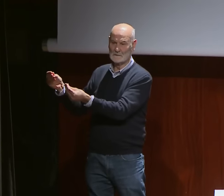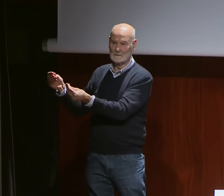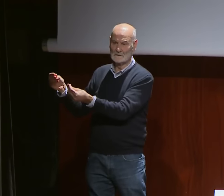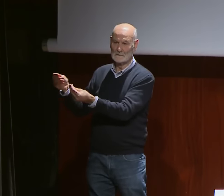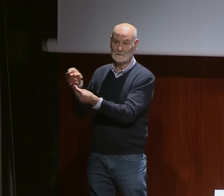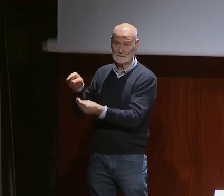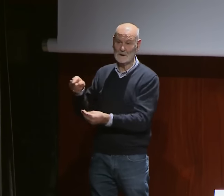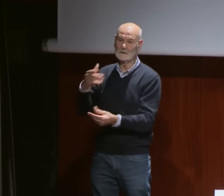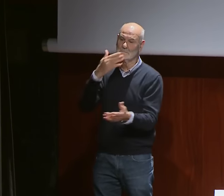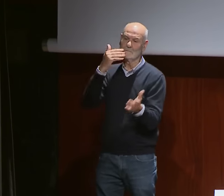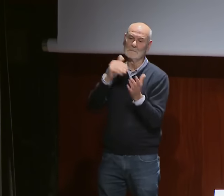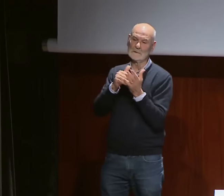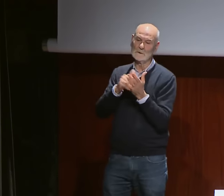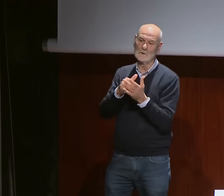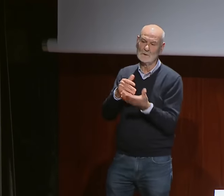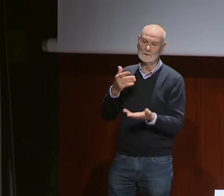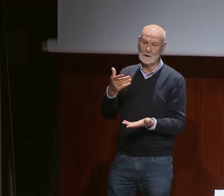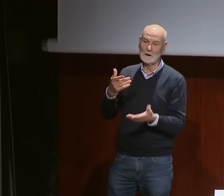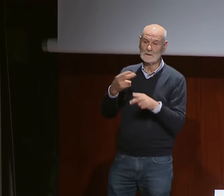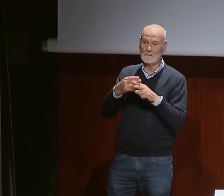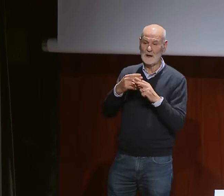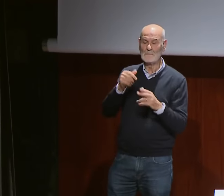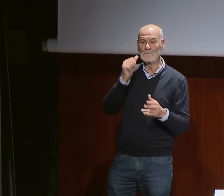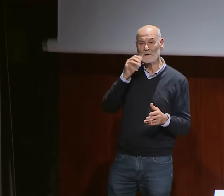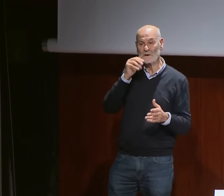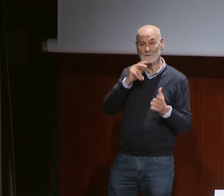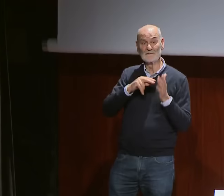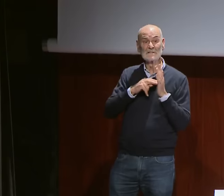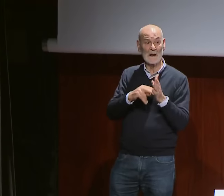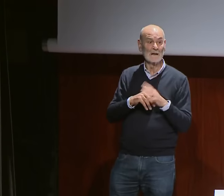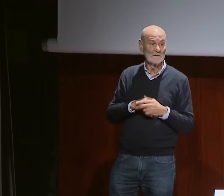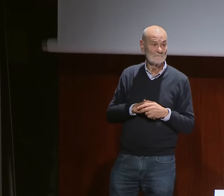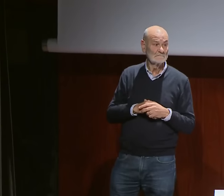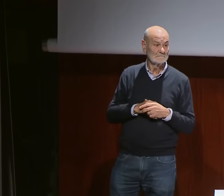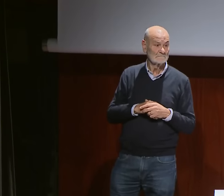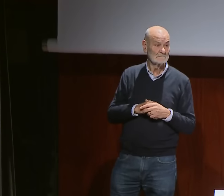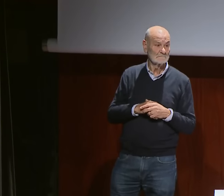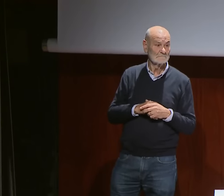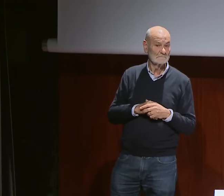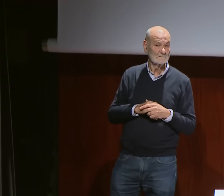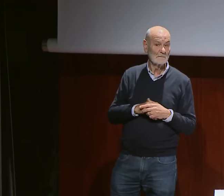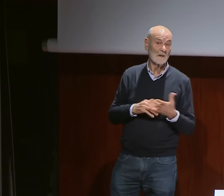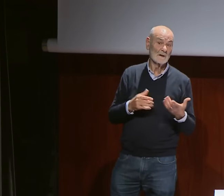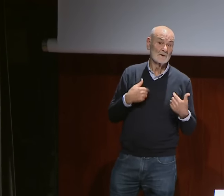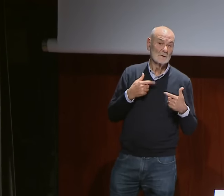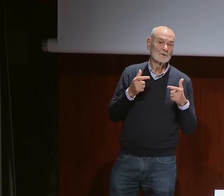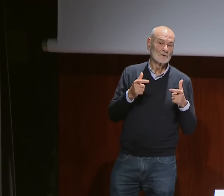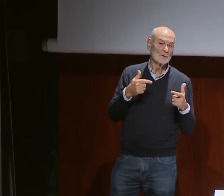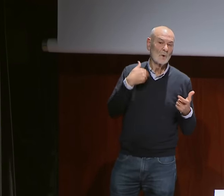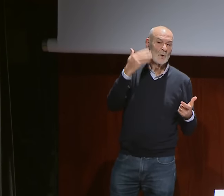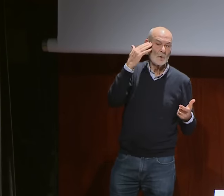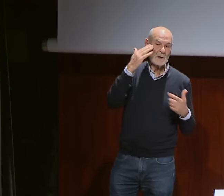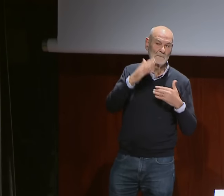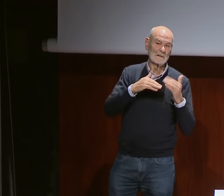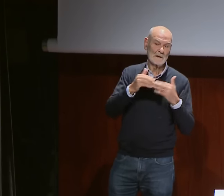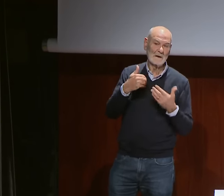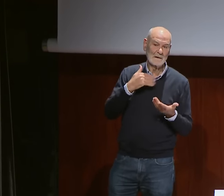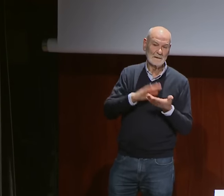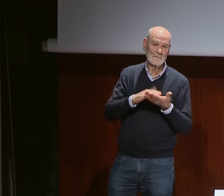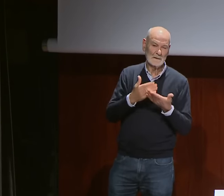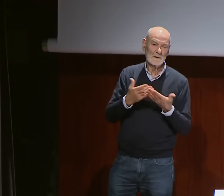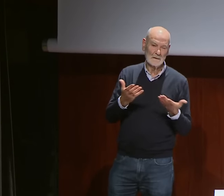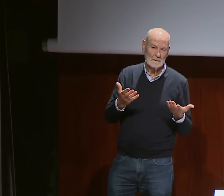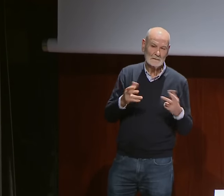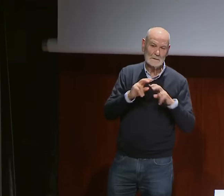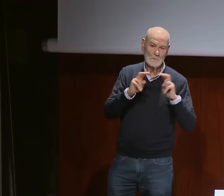Victor, tel que j'étais, tel, voilà, sans penser que j'allais être forcément traduit derrière et par ma fille. Donc voilà, essayer